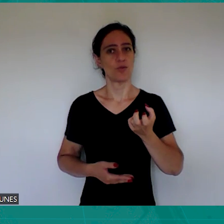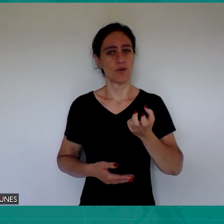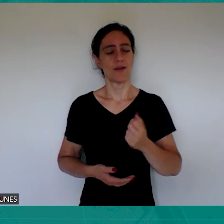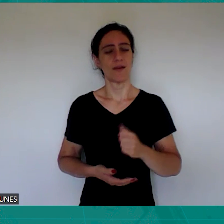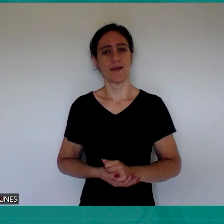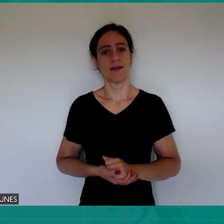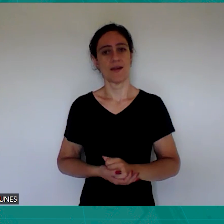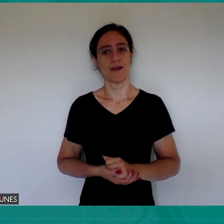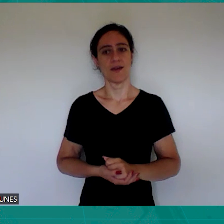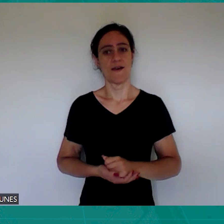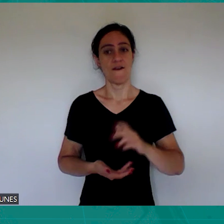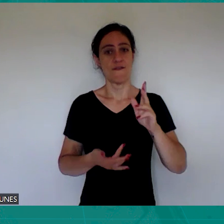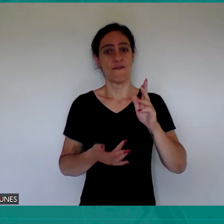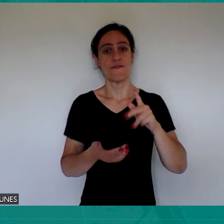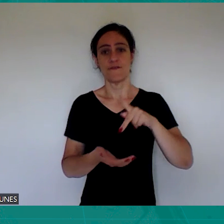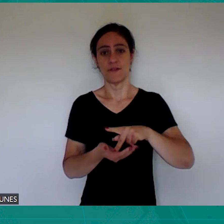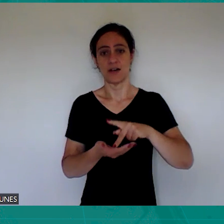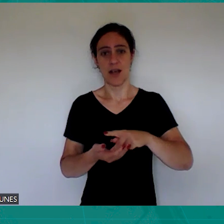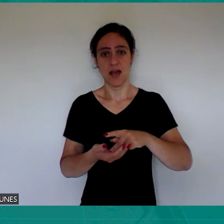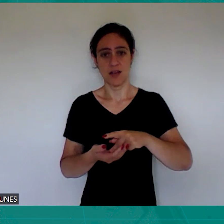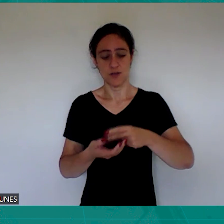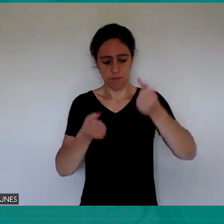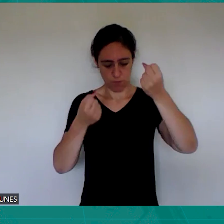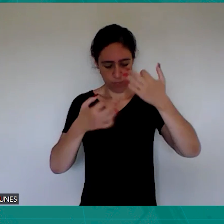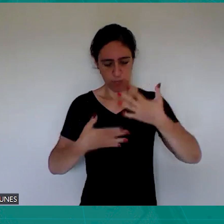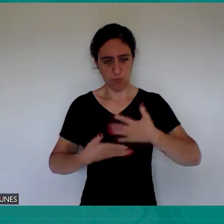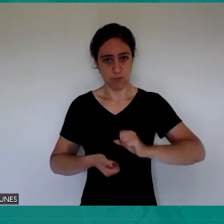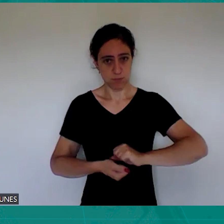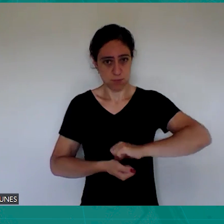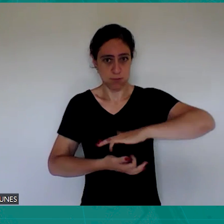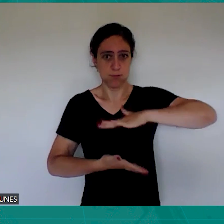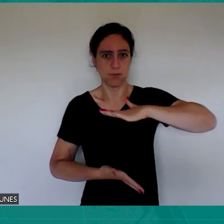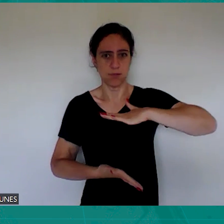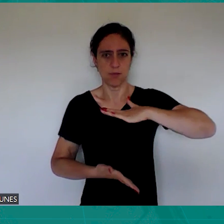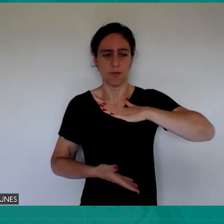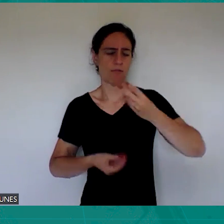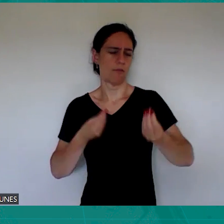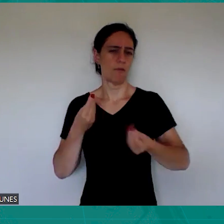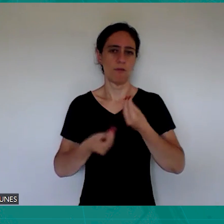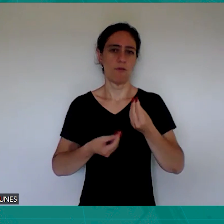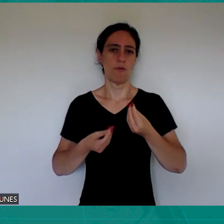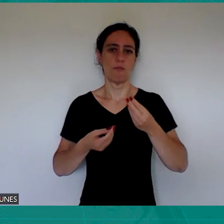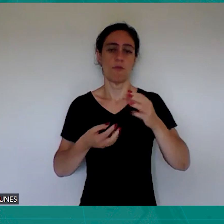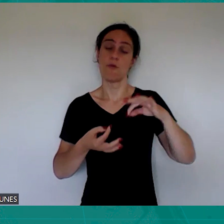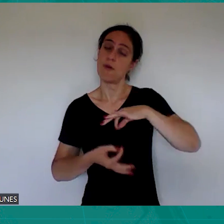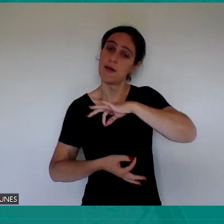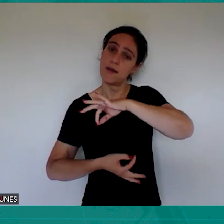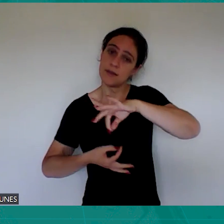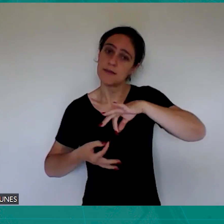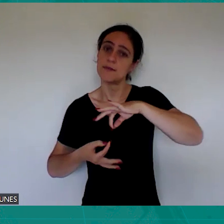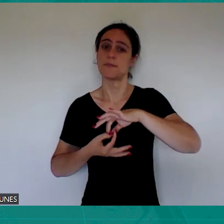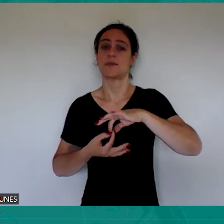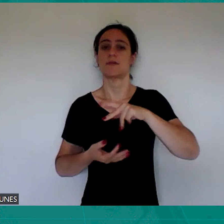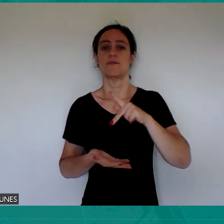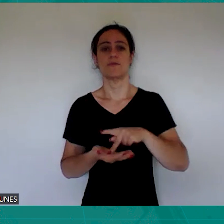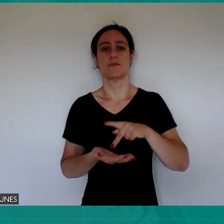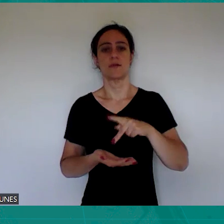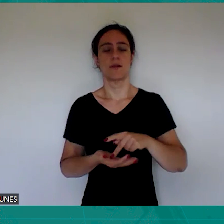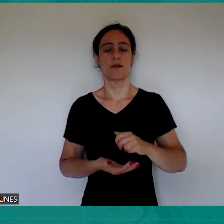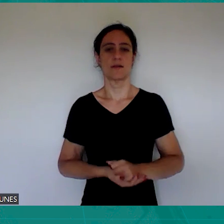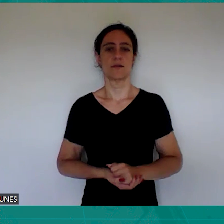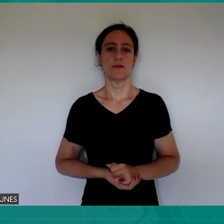divina. E quem vai fazer essa função, vai exercer essa função, é o Espírito da verdade. Está